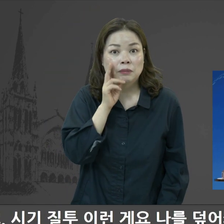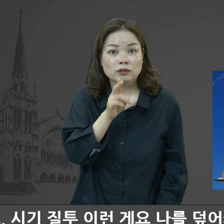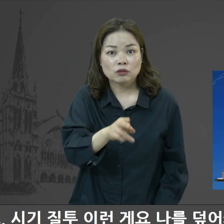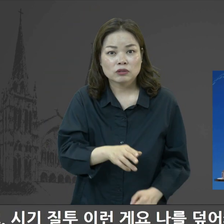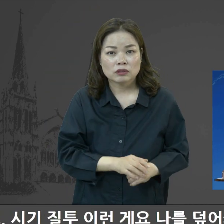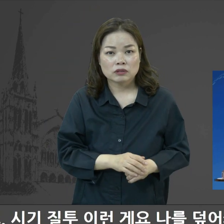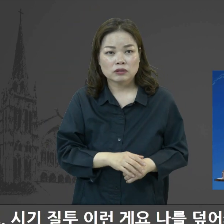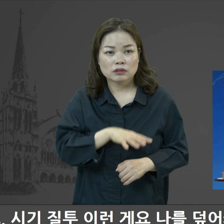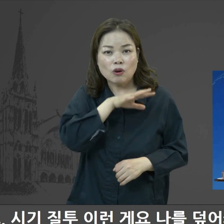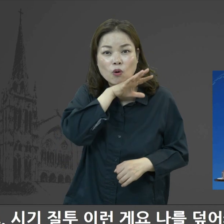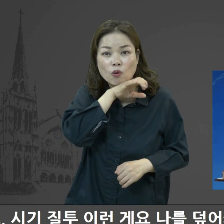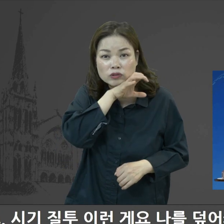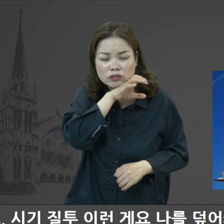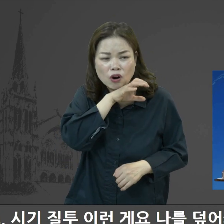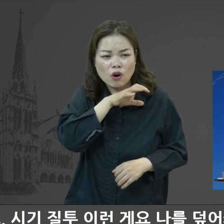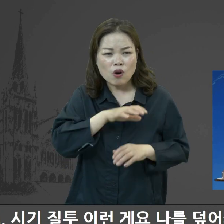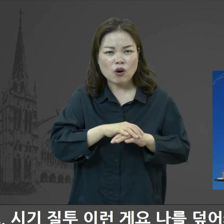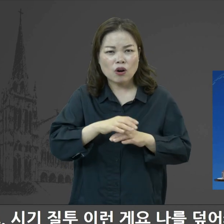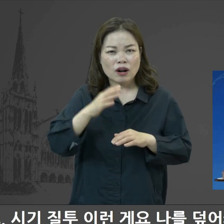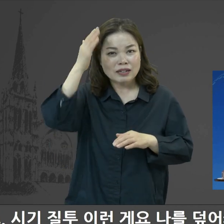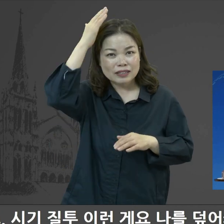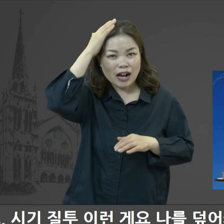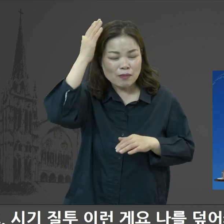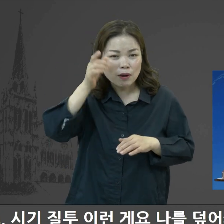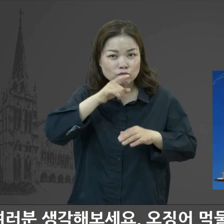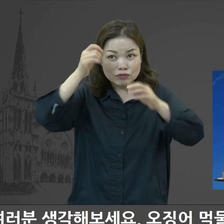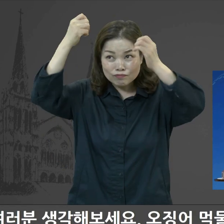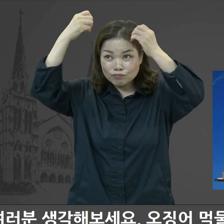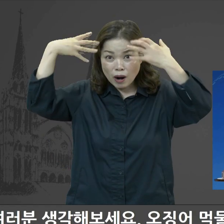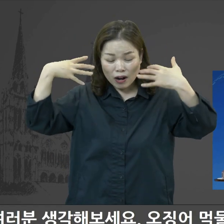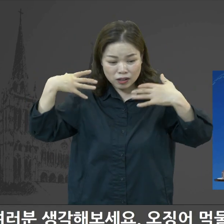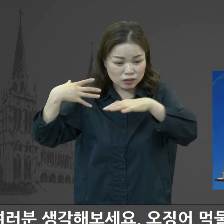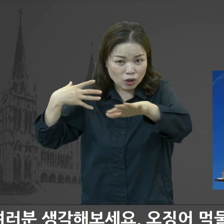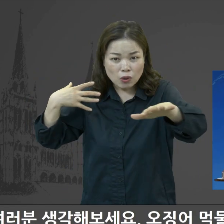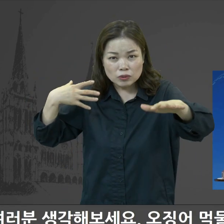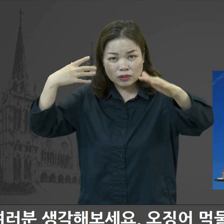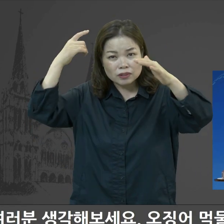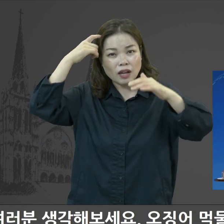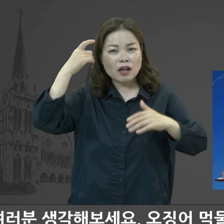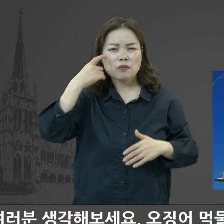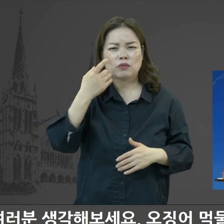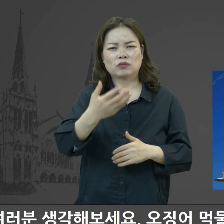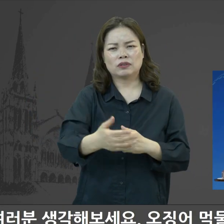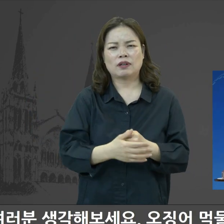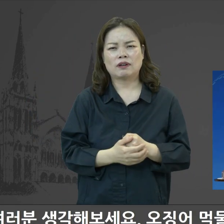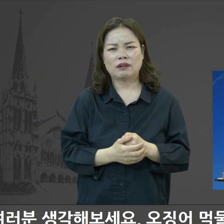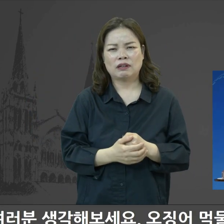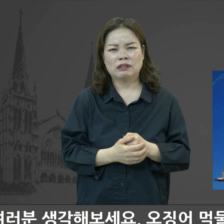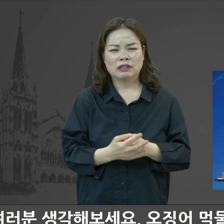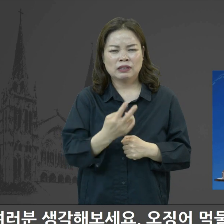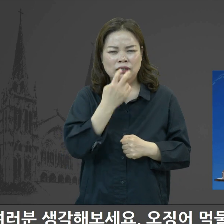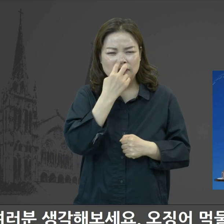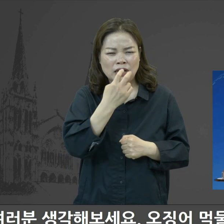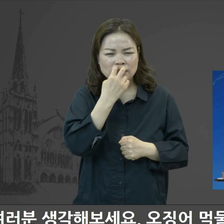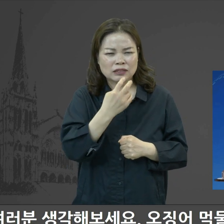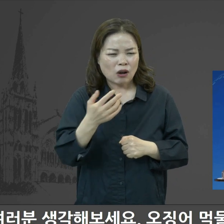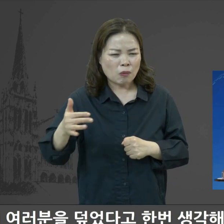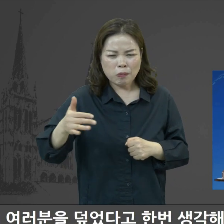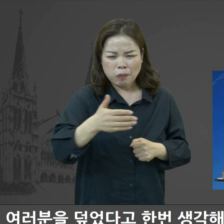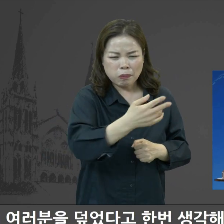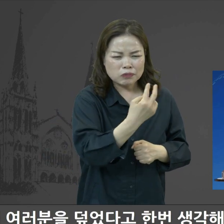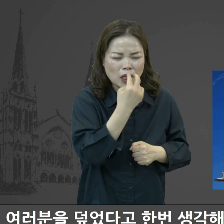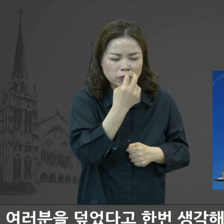생각해보세요. 오징어 먹물이 여러분 머리 위에서 뻑 터져갖고 여러분을 덮었다고 한번 생각해보세요. 그 생선 비린내가